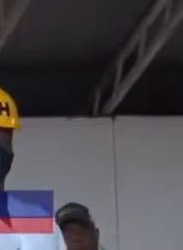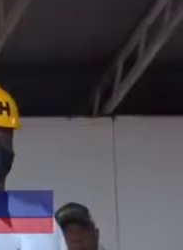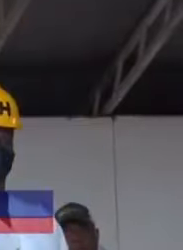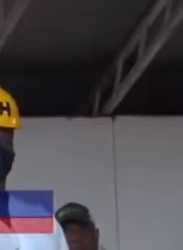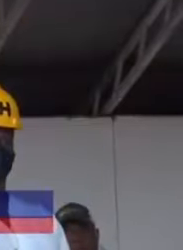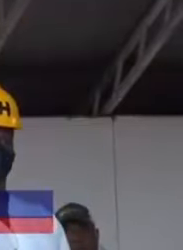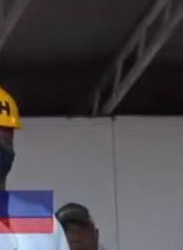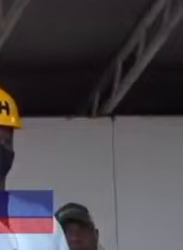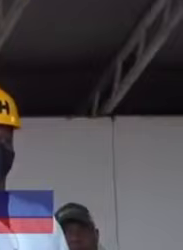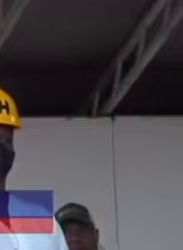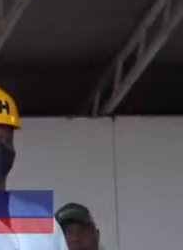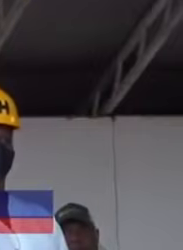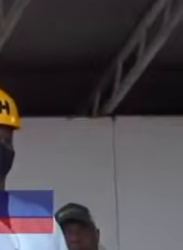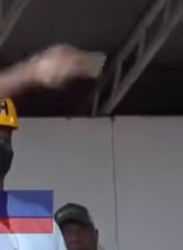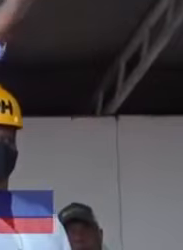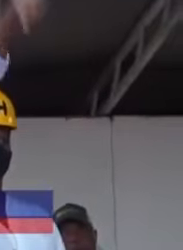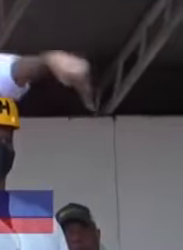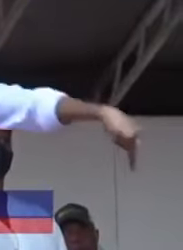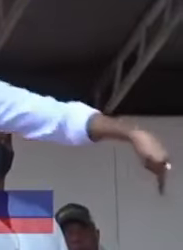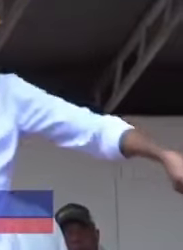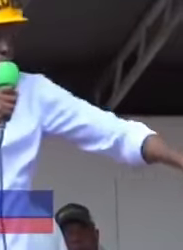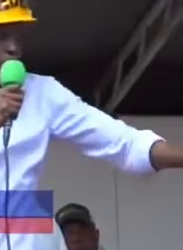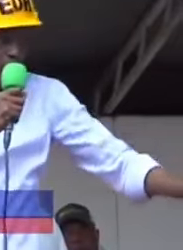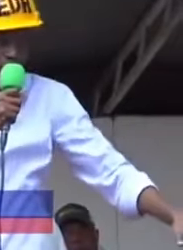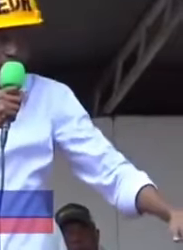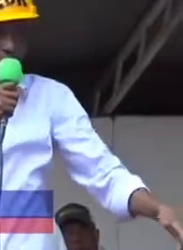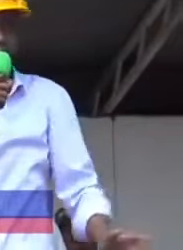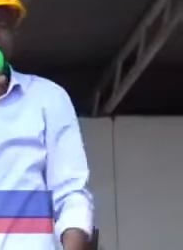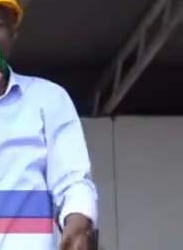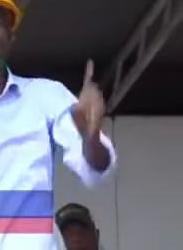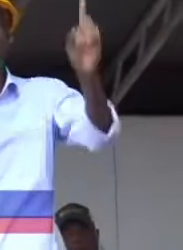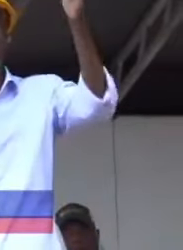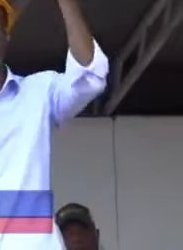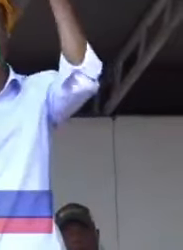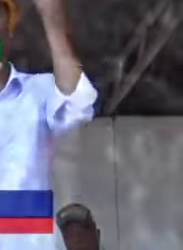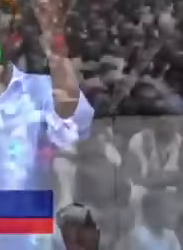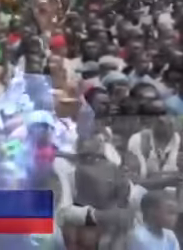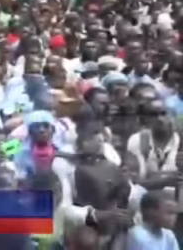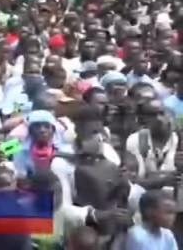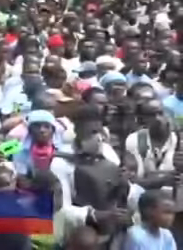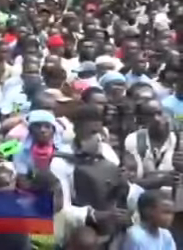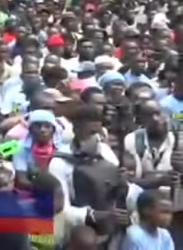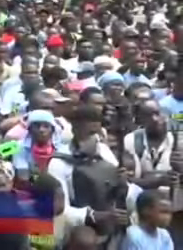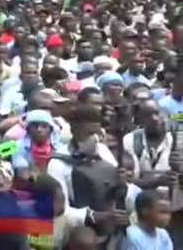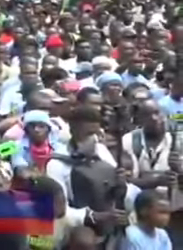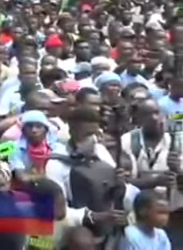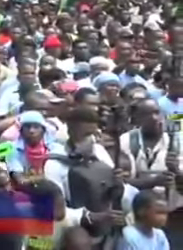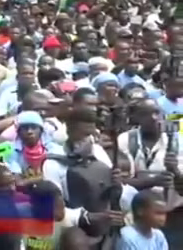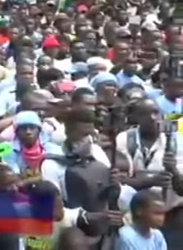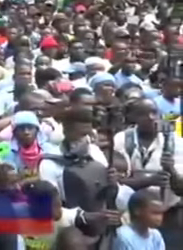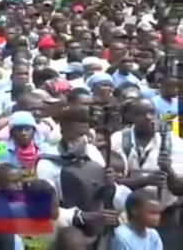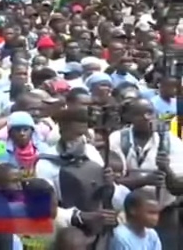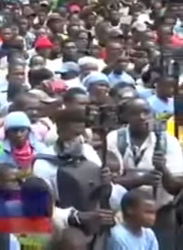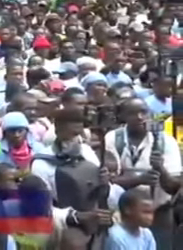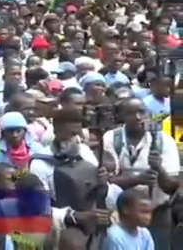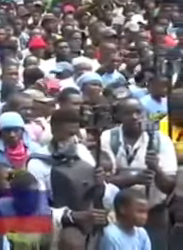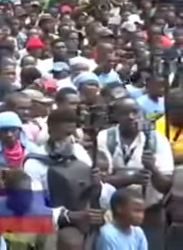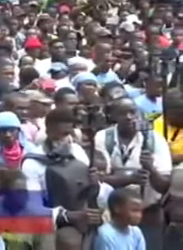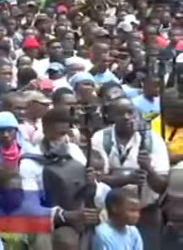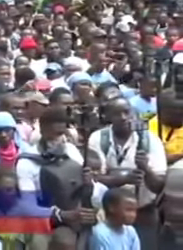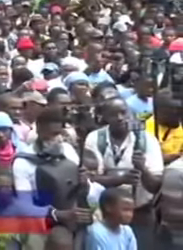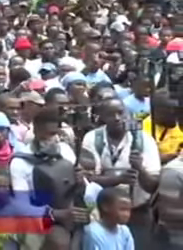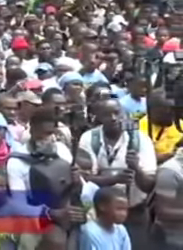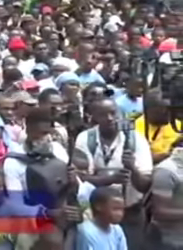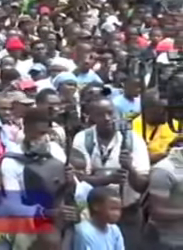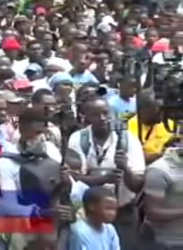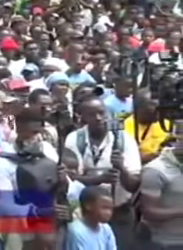sont ponts coloniaux, yo pral font l'autre pont sous côté. Ça veut dire ça on l'eau. Route là une série de dalo, ça c'est